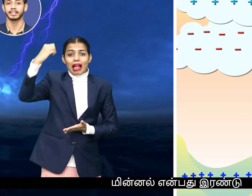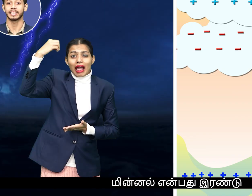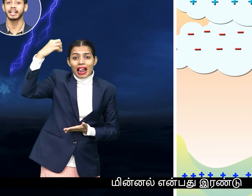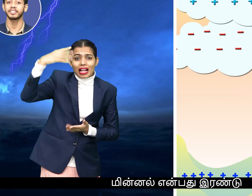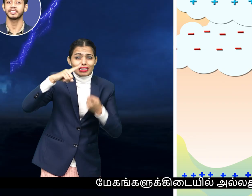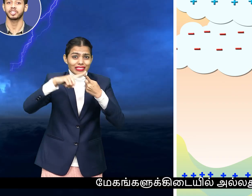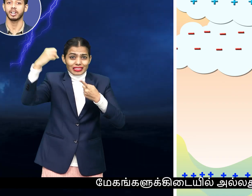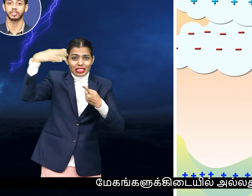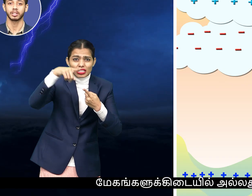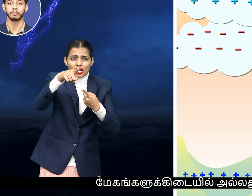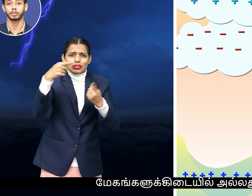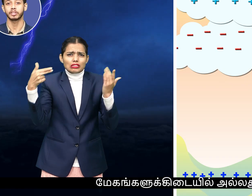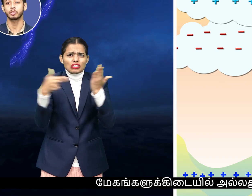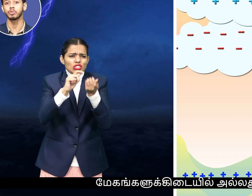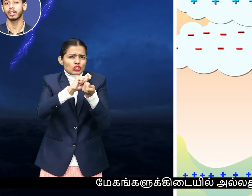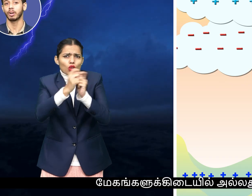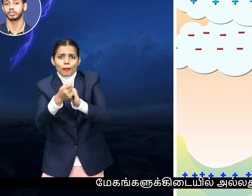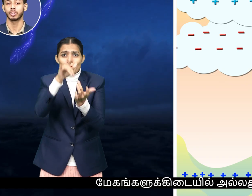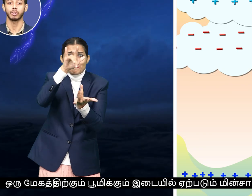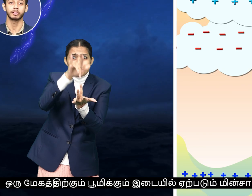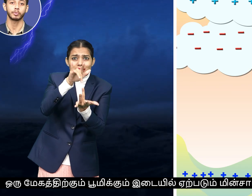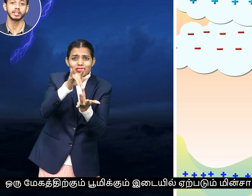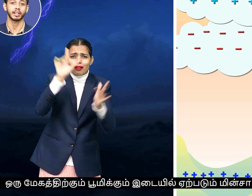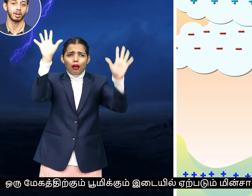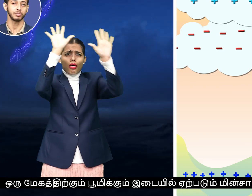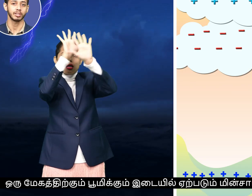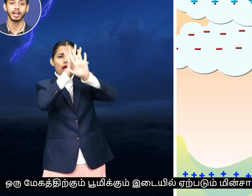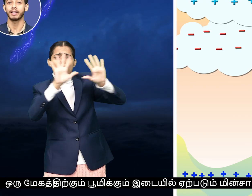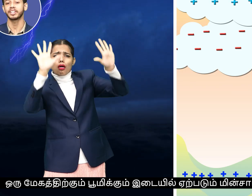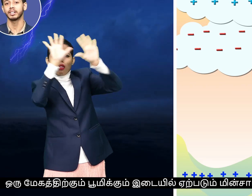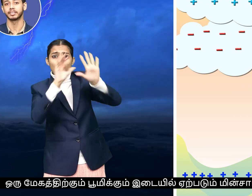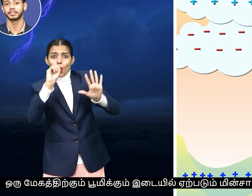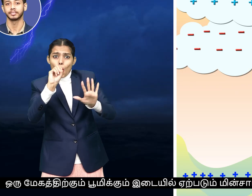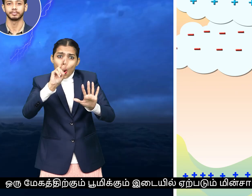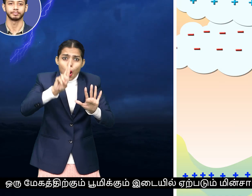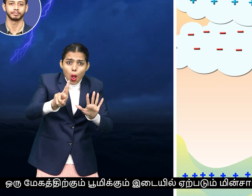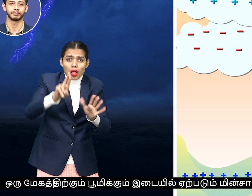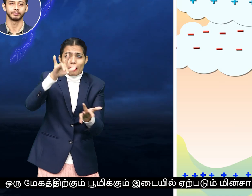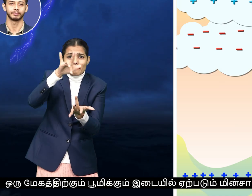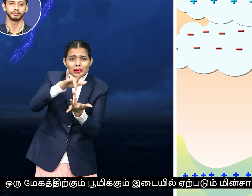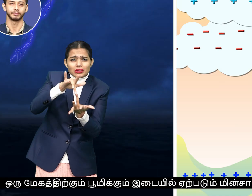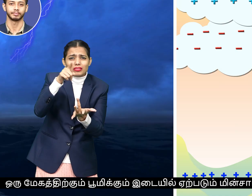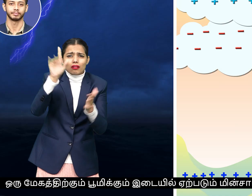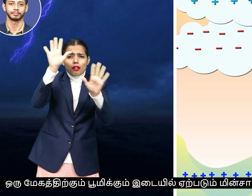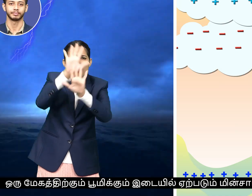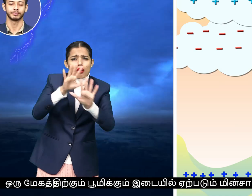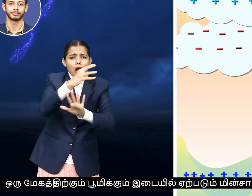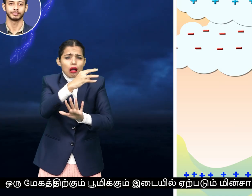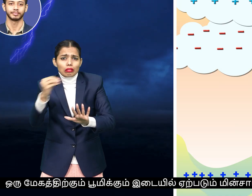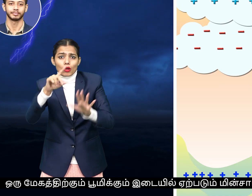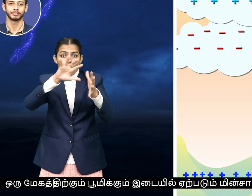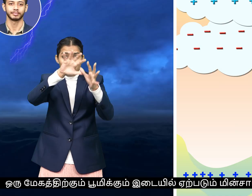மின்னல் என்பது இரண்டு மேகங்களுக்கிடையே அல்லது ஒரு மேகத்திற்கும் பூமிக்கும் இடையில் ஏற்படும்